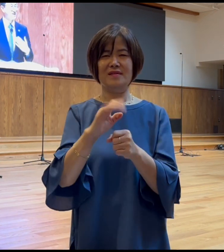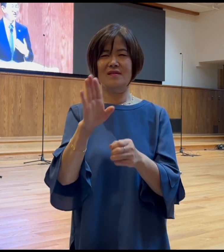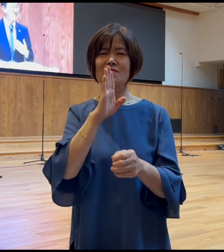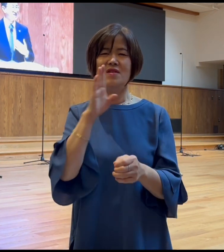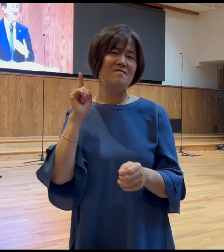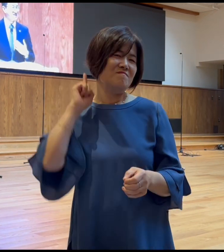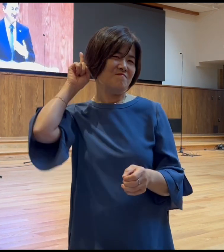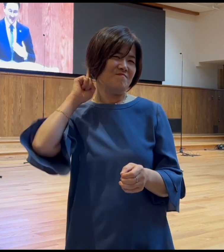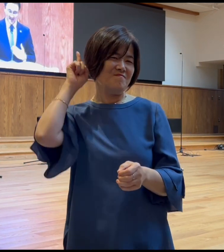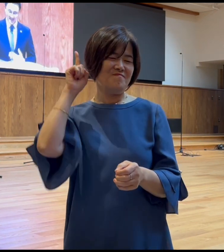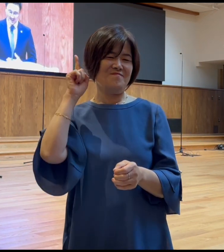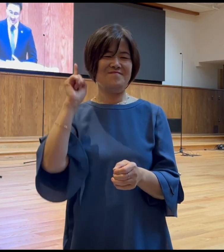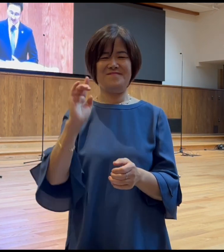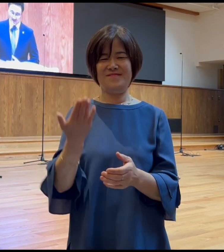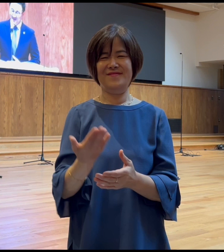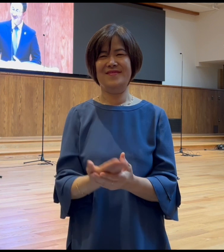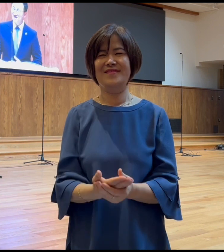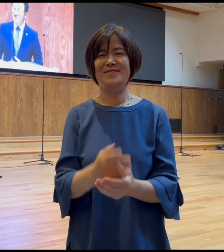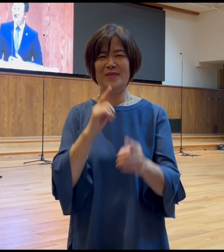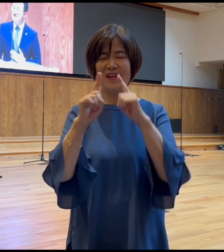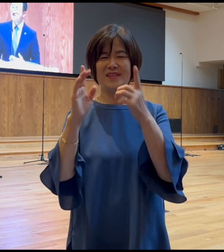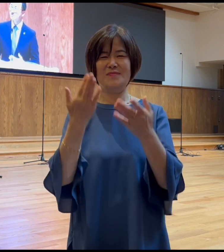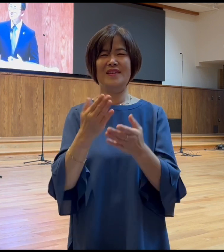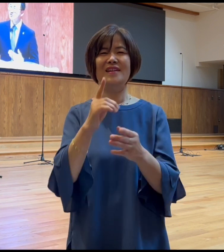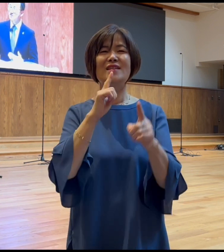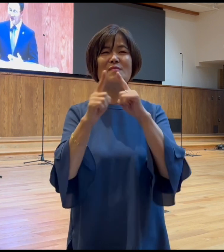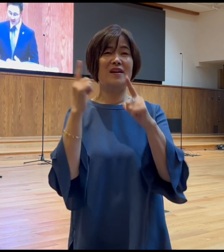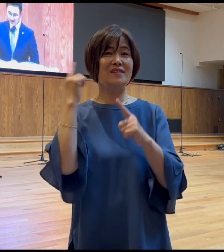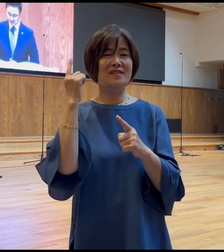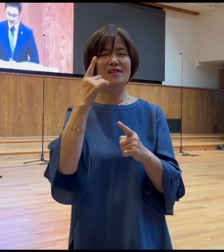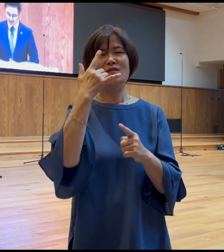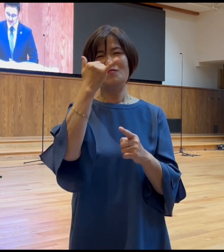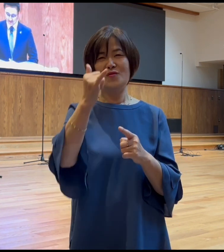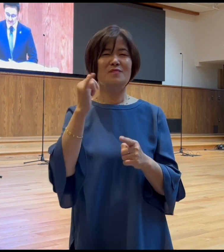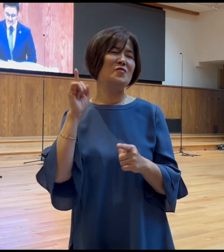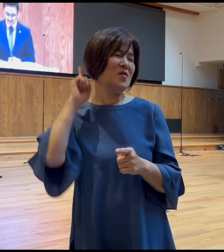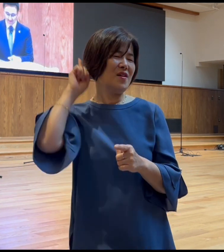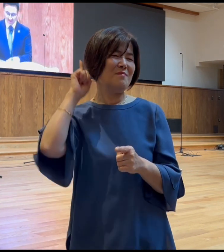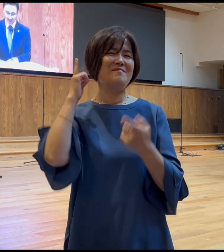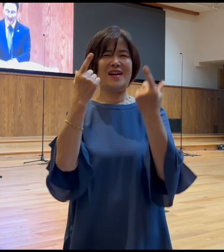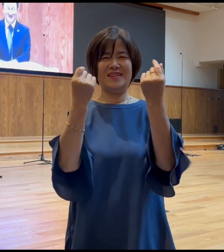혈압이 오른다고 합니다. 이 말을 듣는 부모님도 혈압이 오르겠죠?